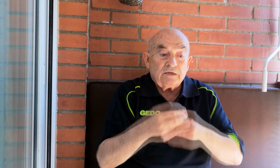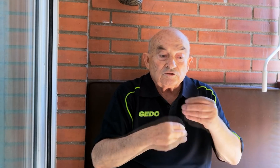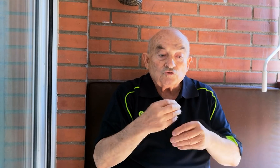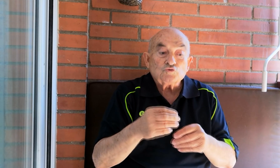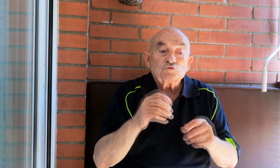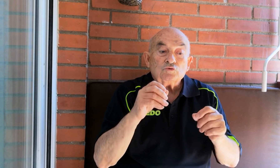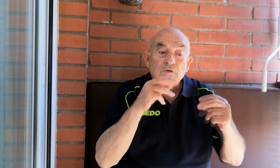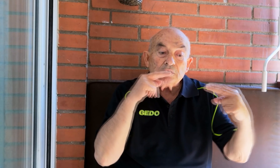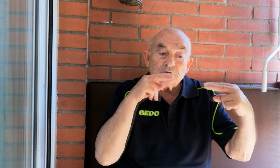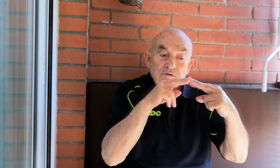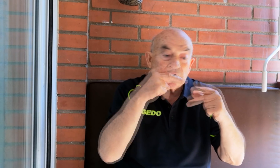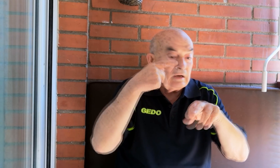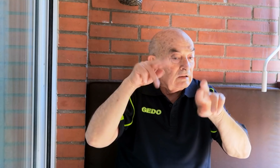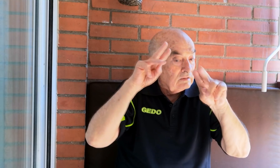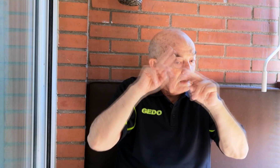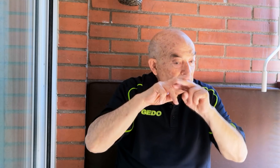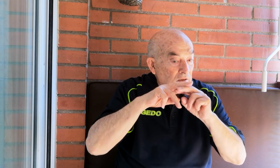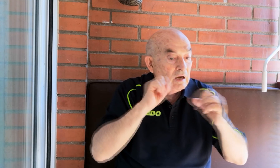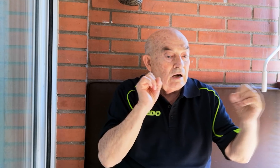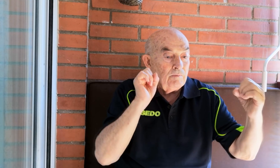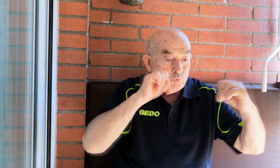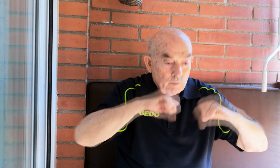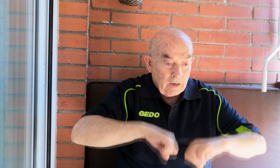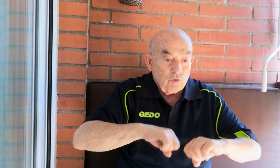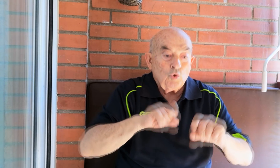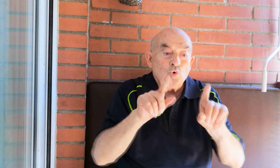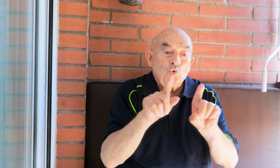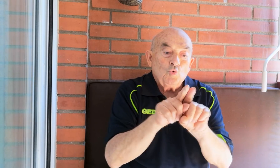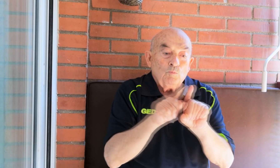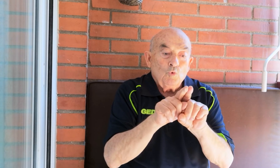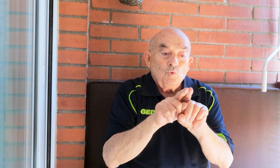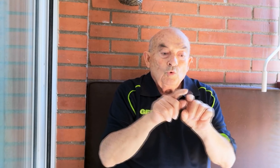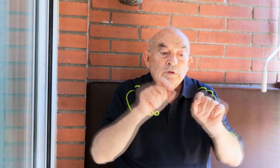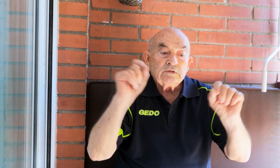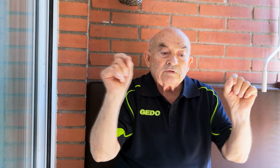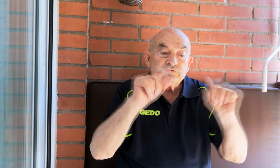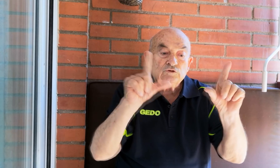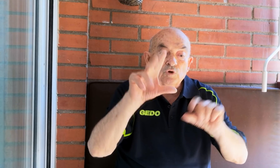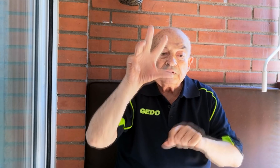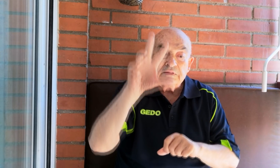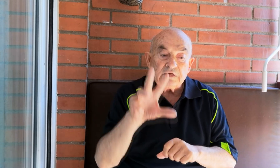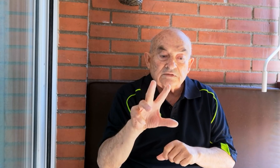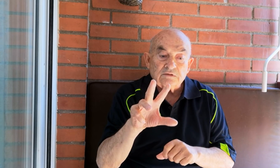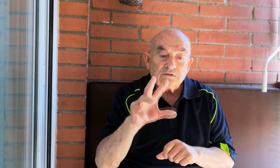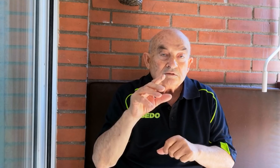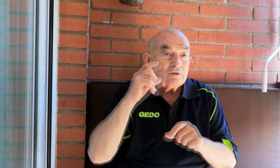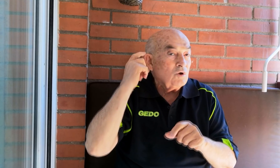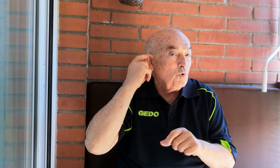També, gràcies a una reunió amb la Generalitat de Catalunya, vam poder aconseguir que la televisió pública de